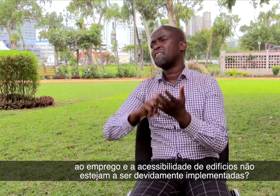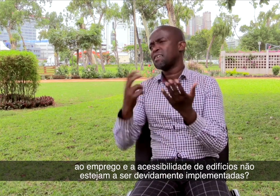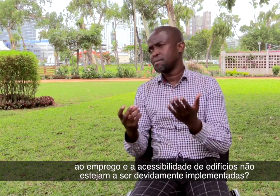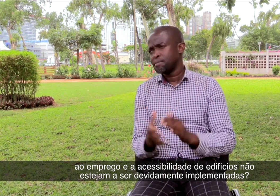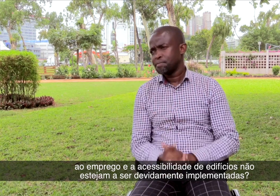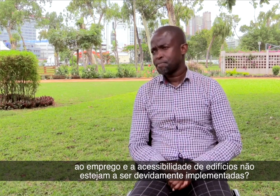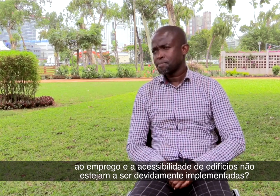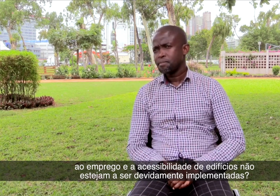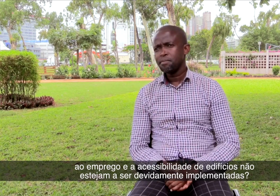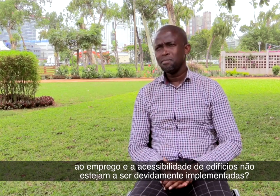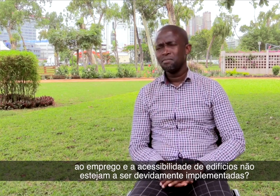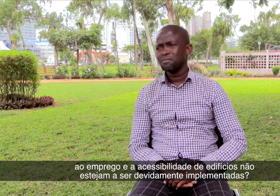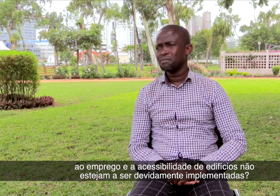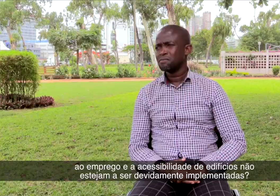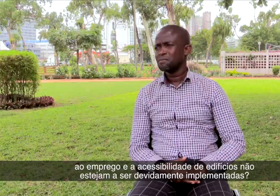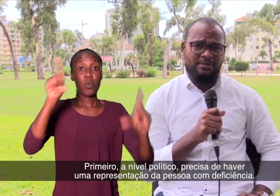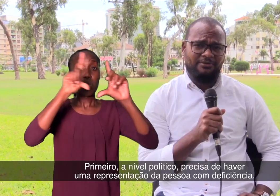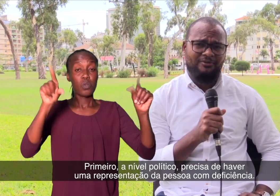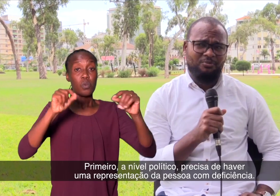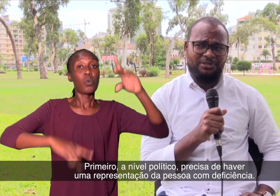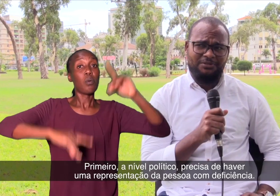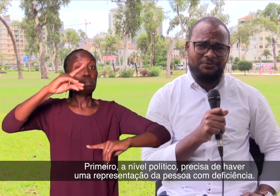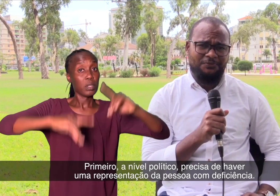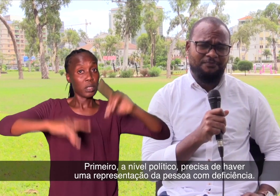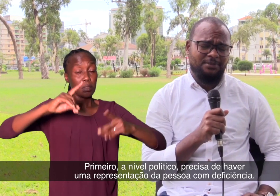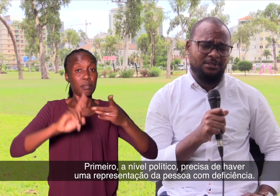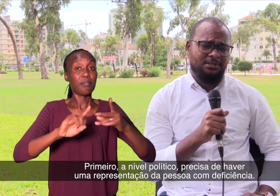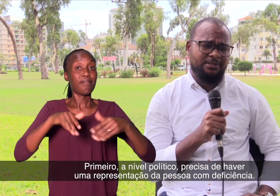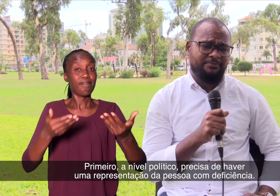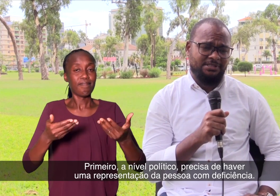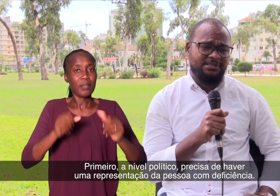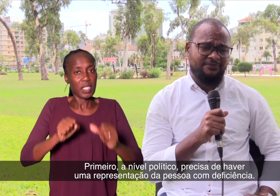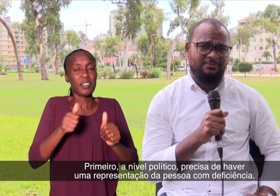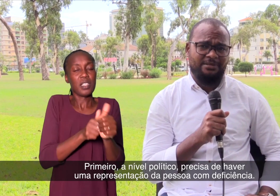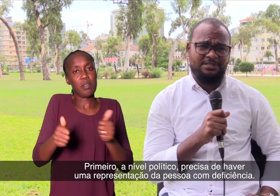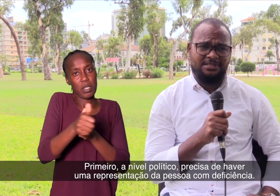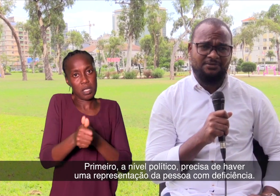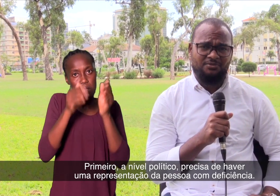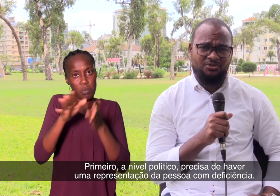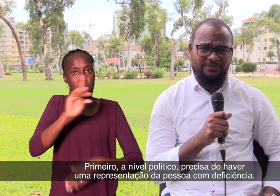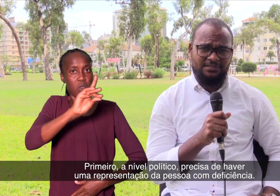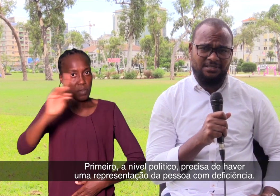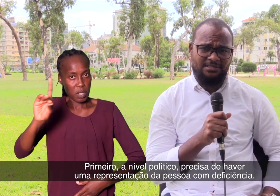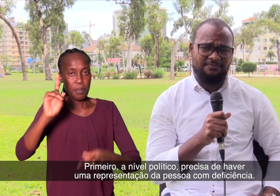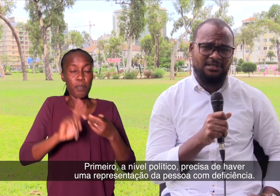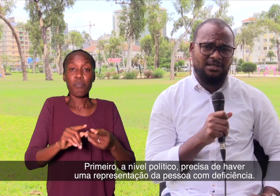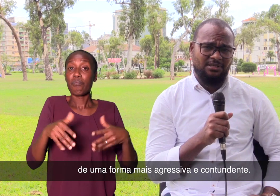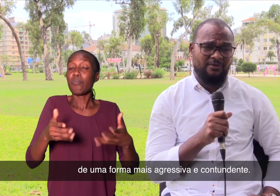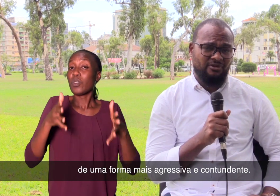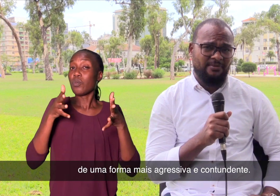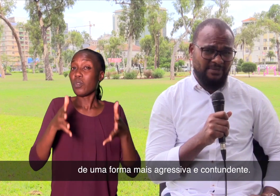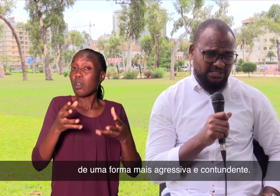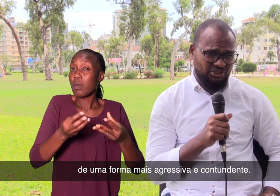sendo implementado? O que está a falhar realmente? Primeiro, nível político, precisa haver uma representação de pessoas com deficiência